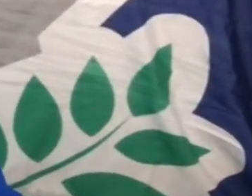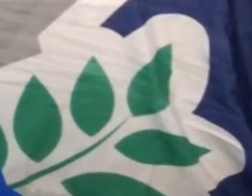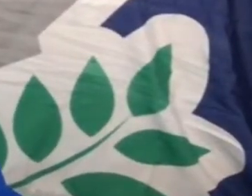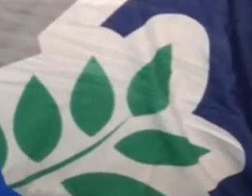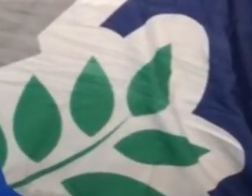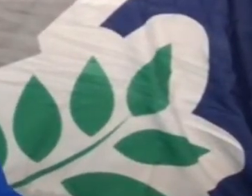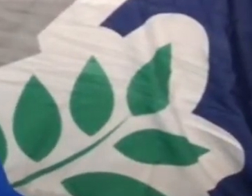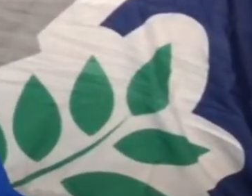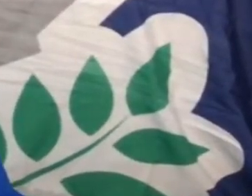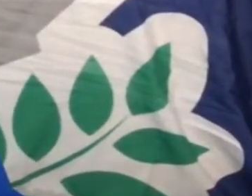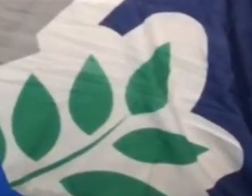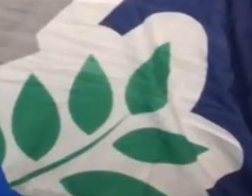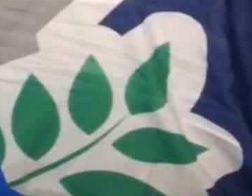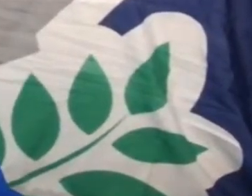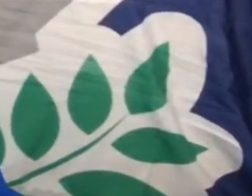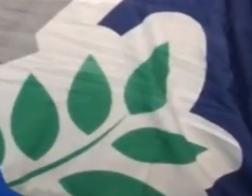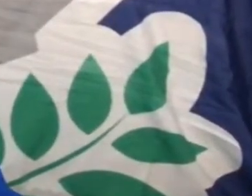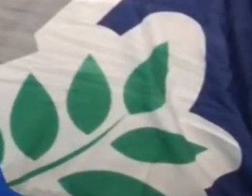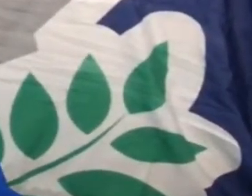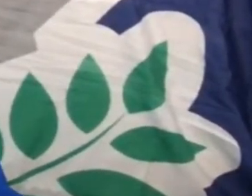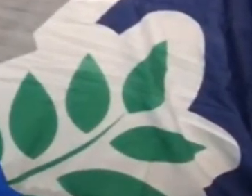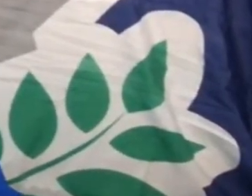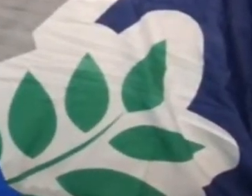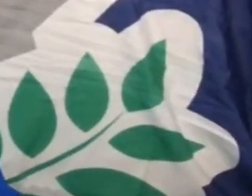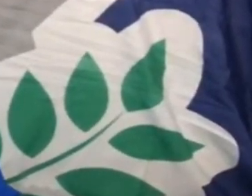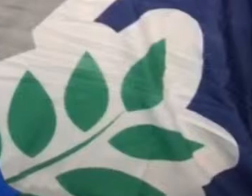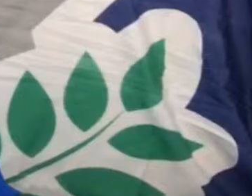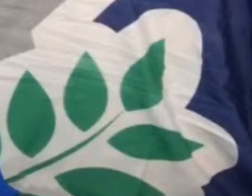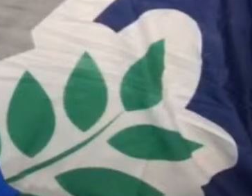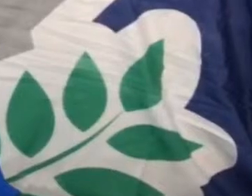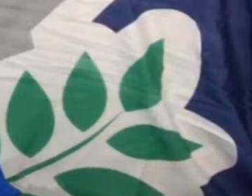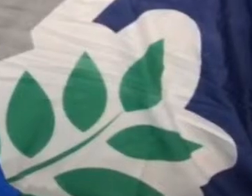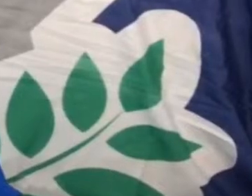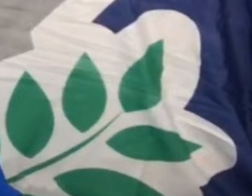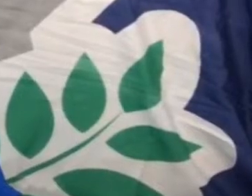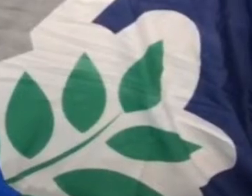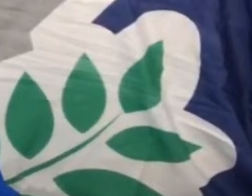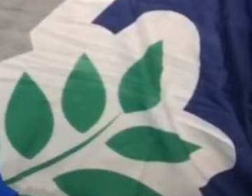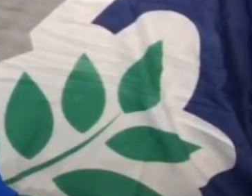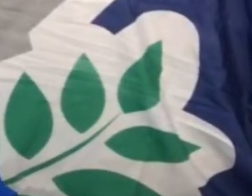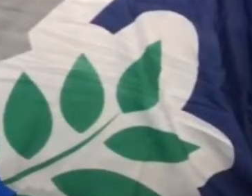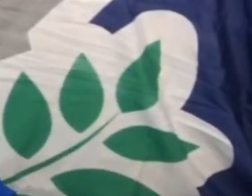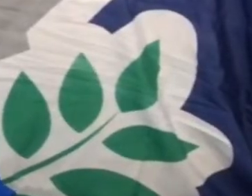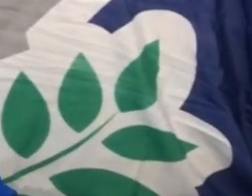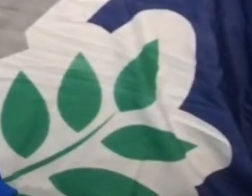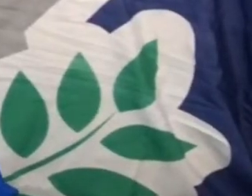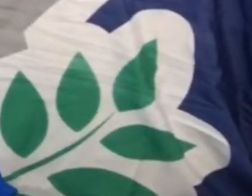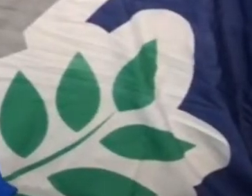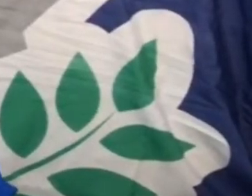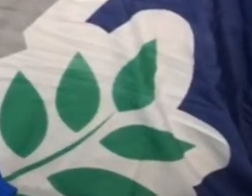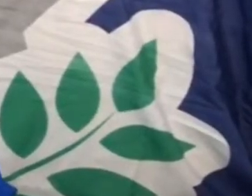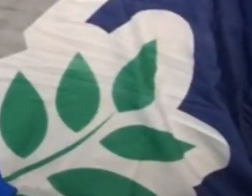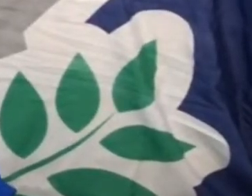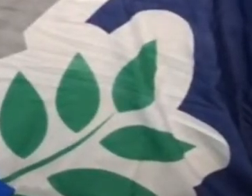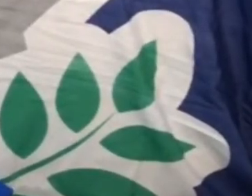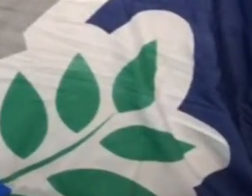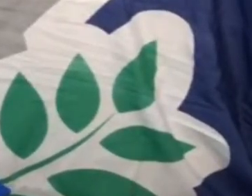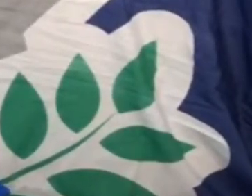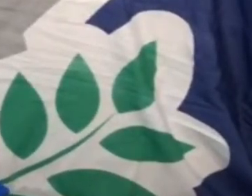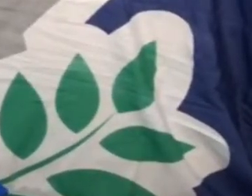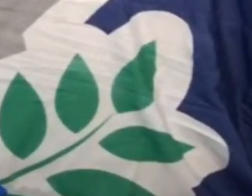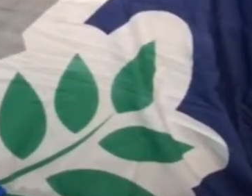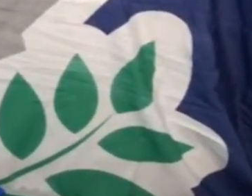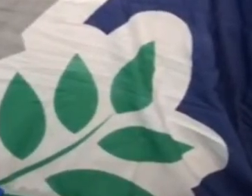esporte de educação física, natação, corrida, remesso de peso. Eu